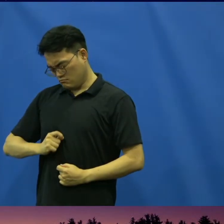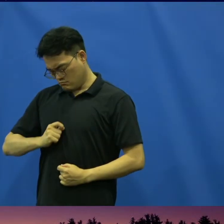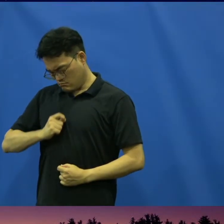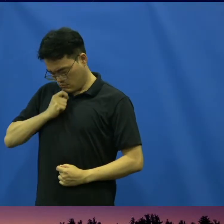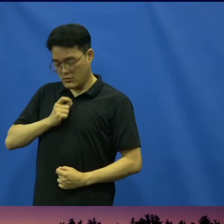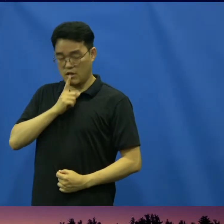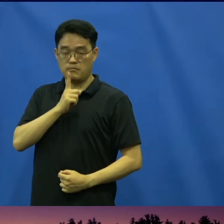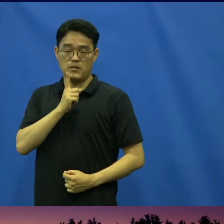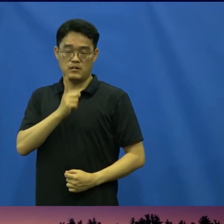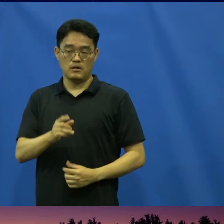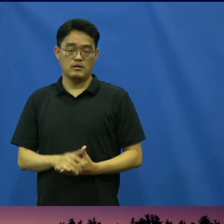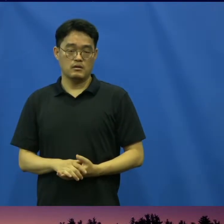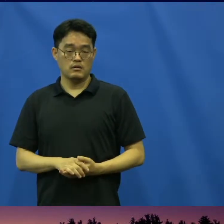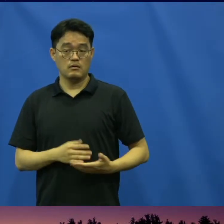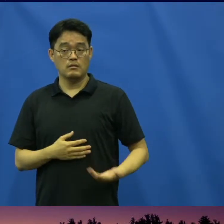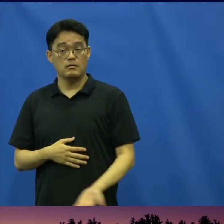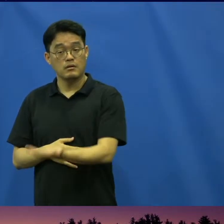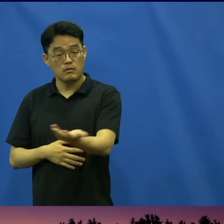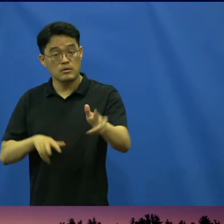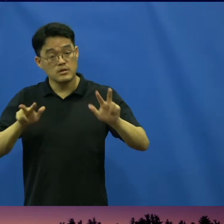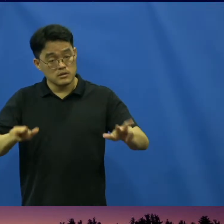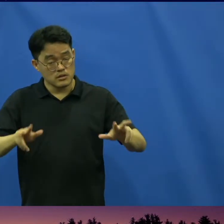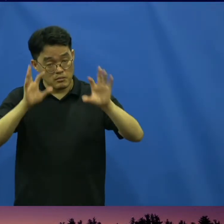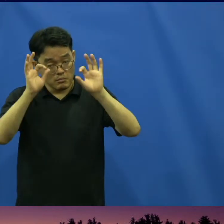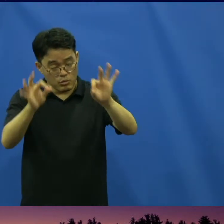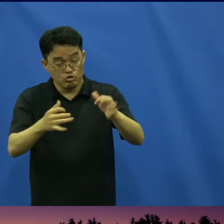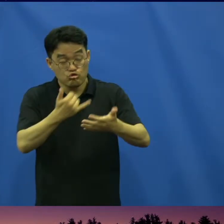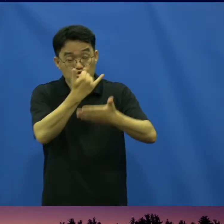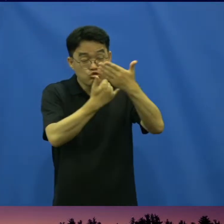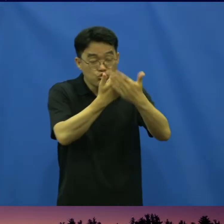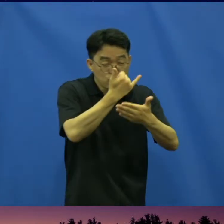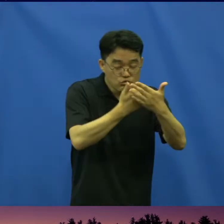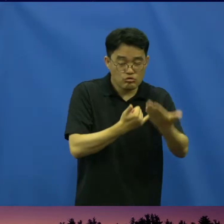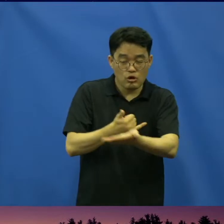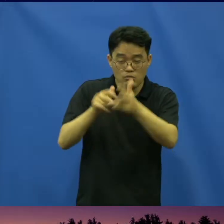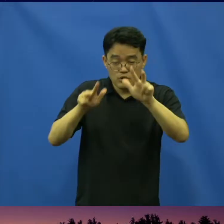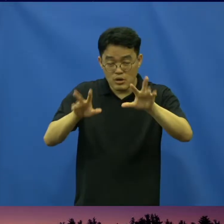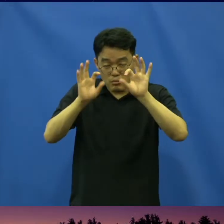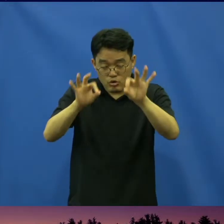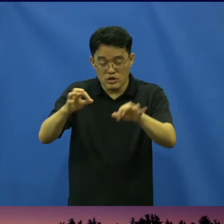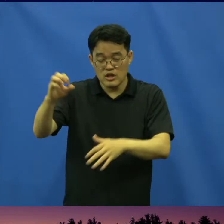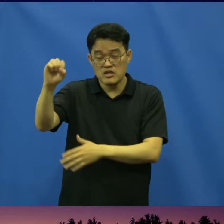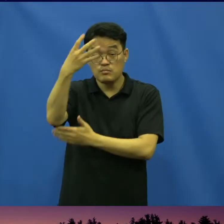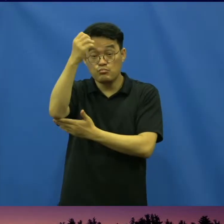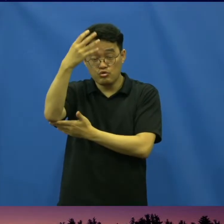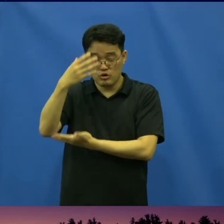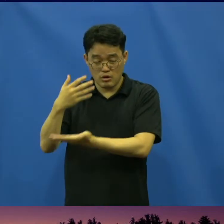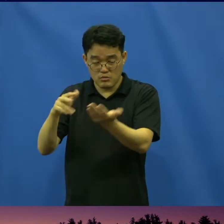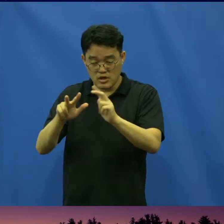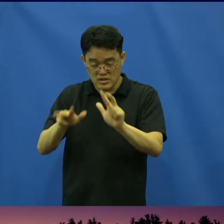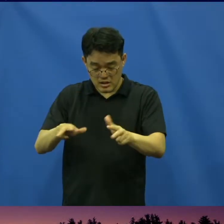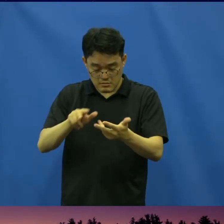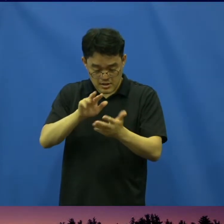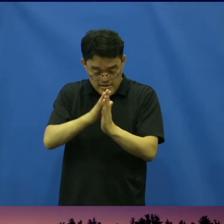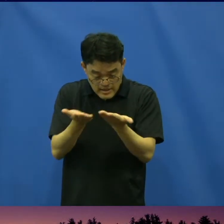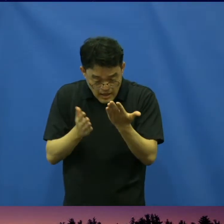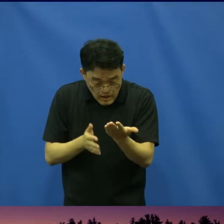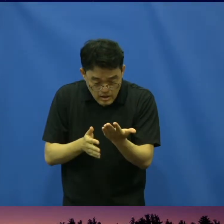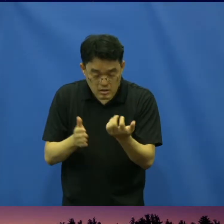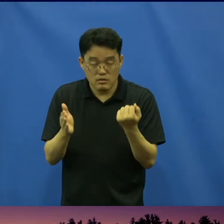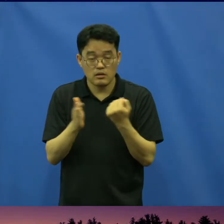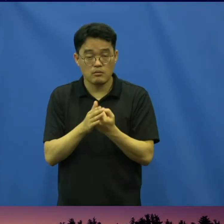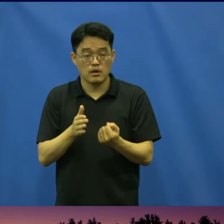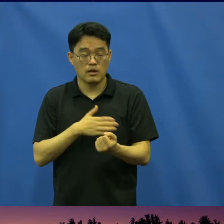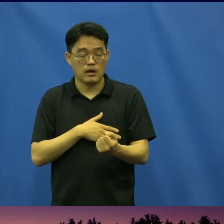있는 책, 내가 보는 신문, 내가 보는 인터넷, 내가 보는 유튜브에 따라서 내 삶이 거기에 가 있어. 근데 그게